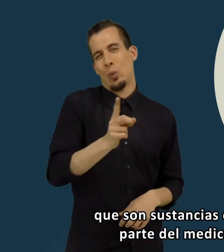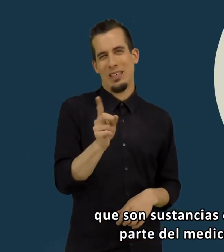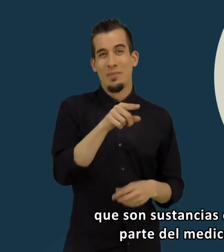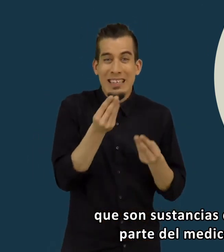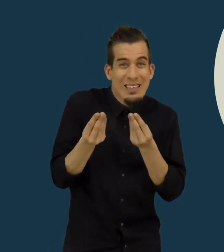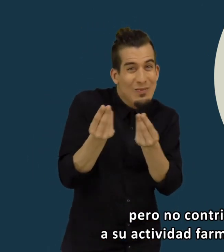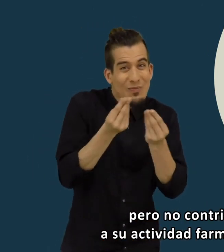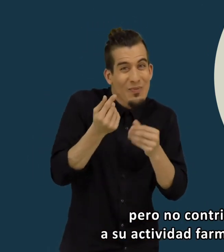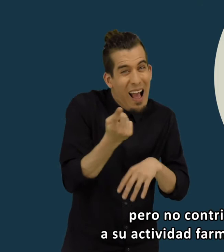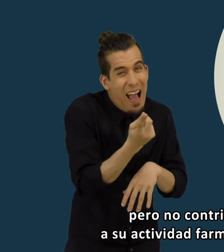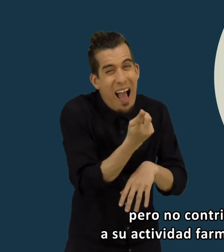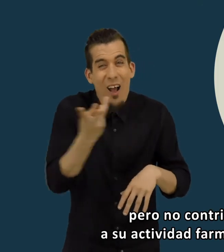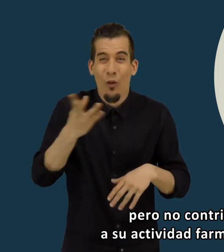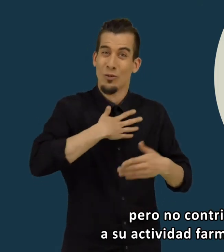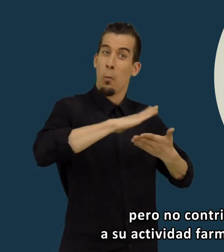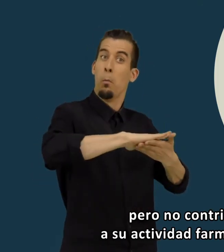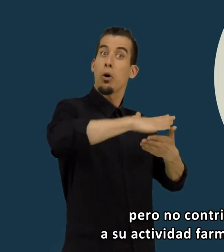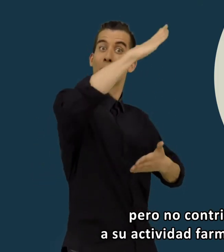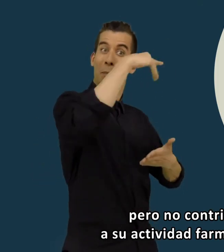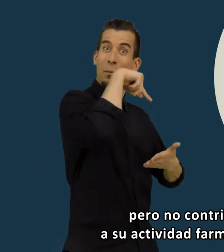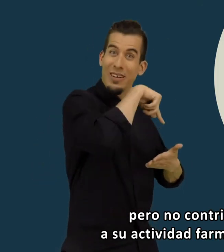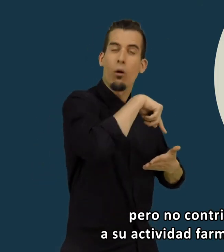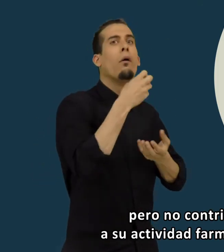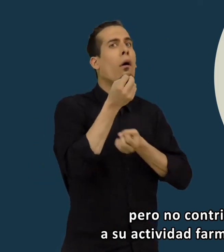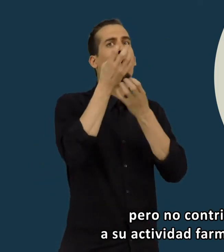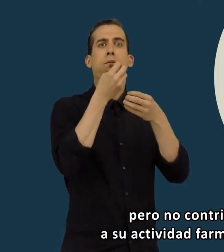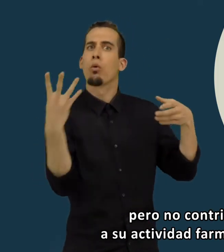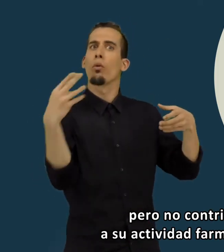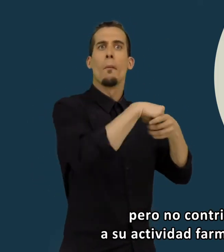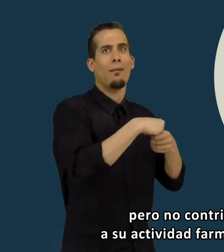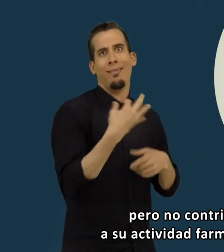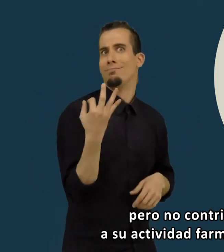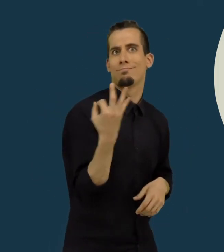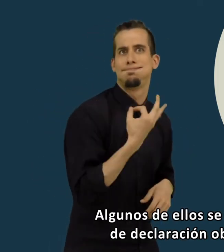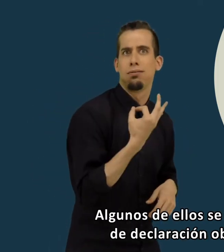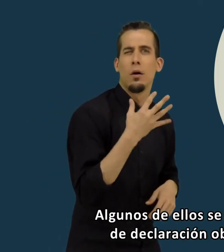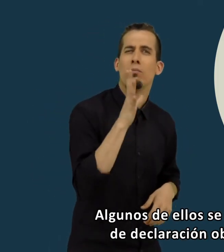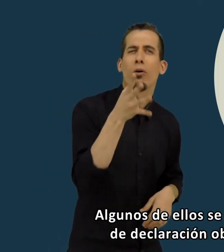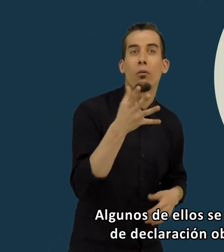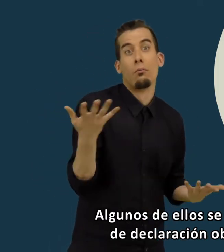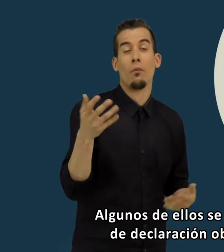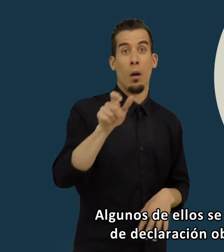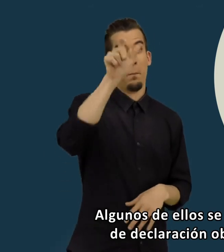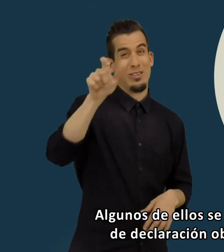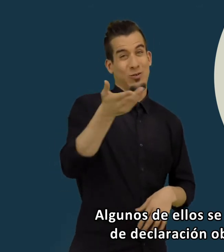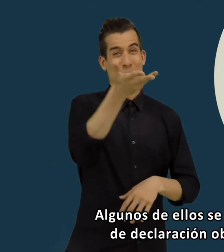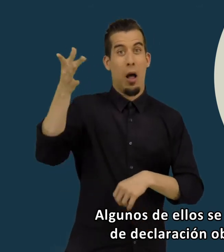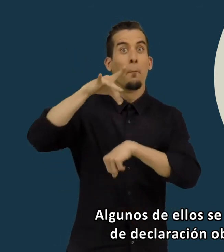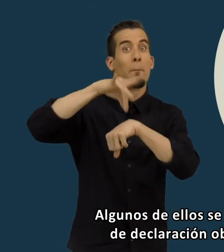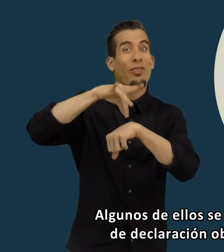del medicamento, pero no contribuyen a su actividad farmacológica. Algunos de ellos se